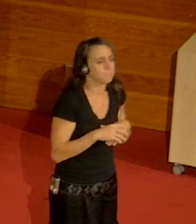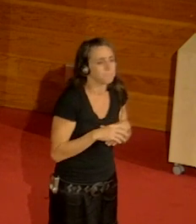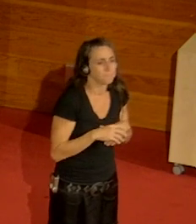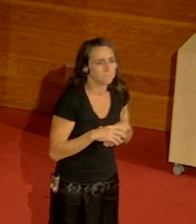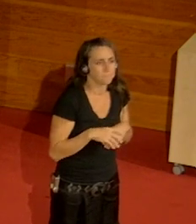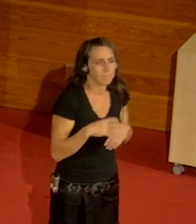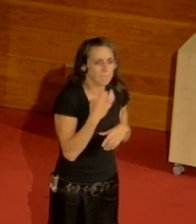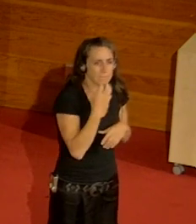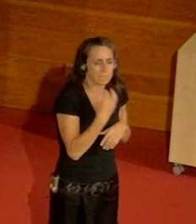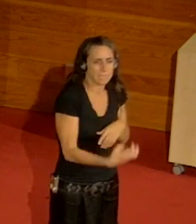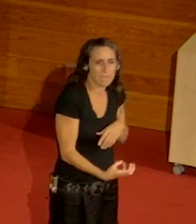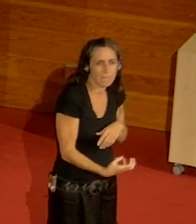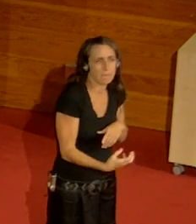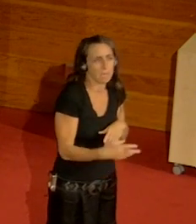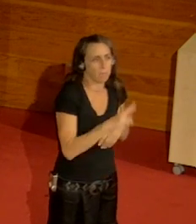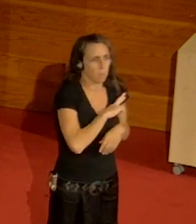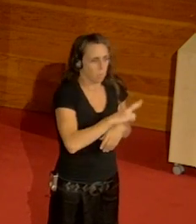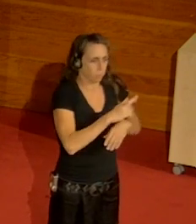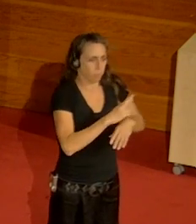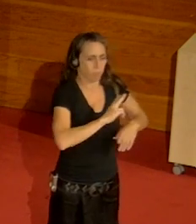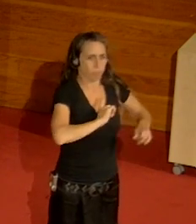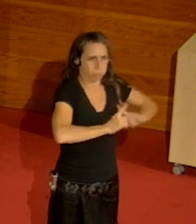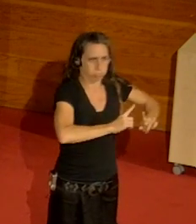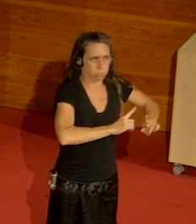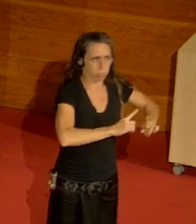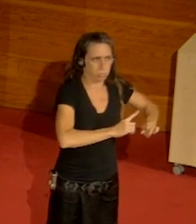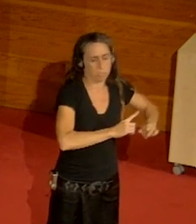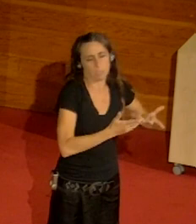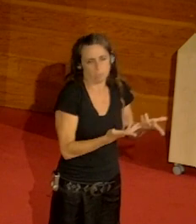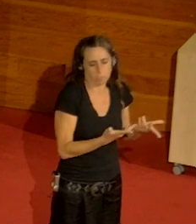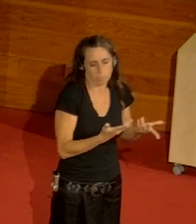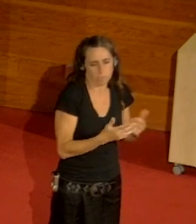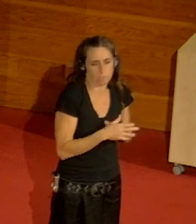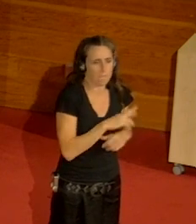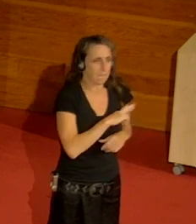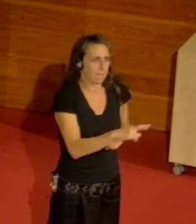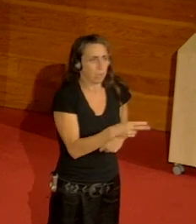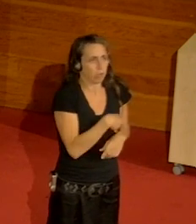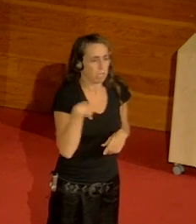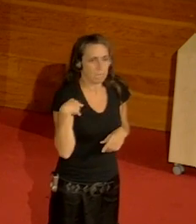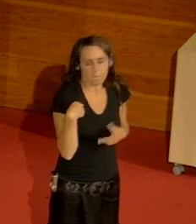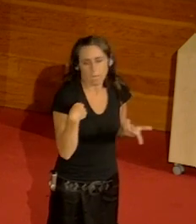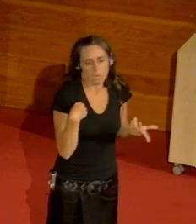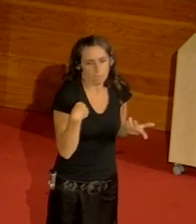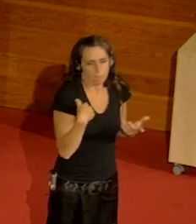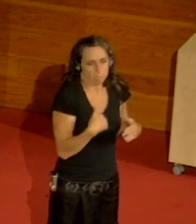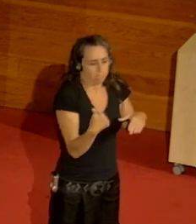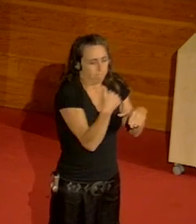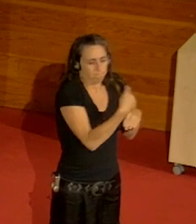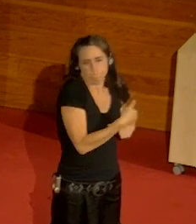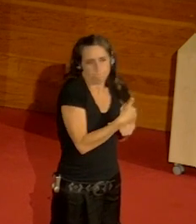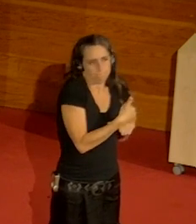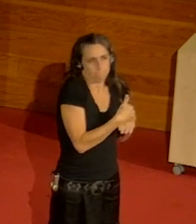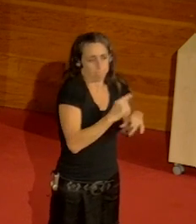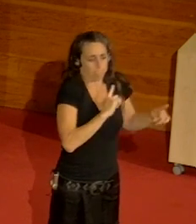explicabases cada vez más una teocracia Ya sabemos qué papel reservan las teocracias y las religiones en general a las mujeres